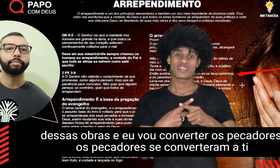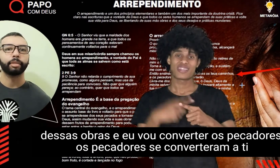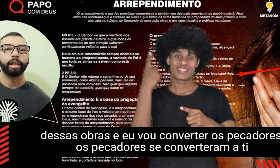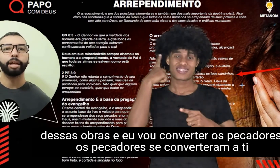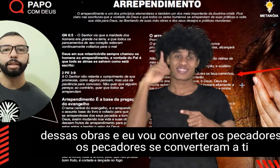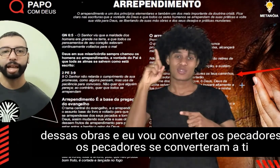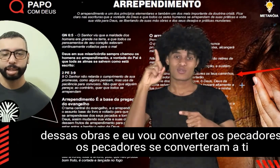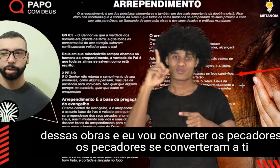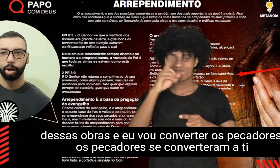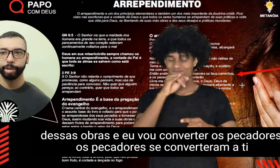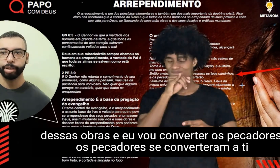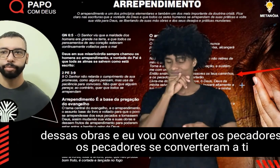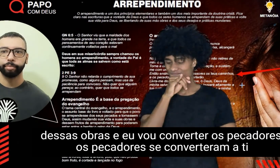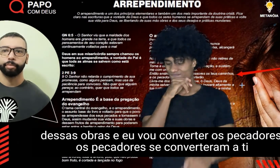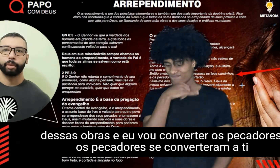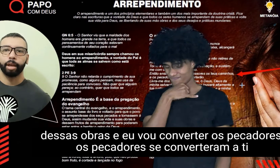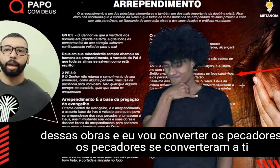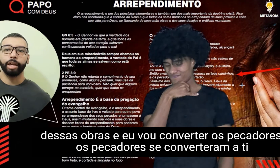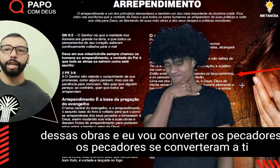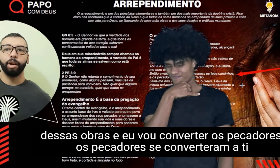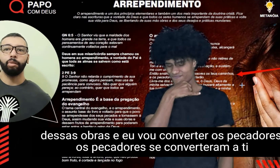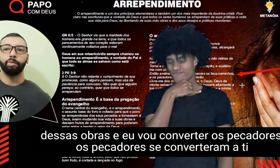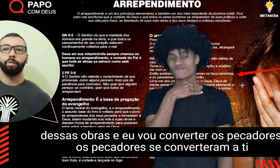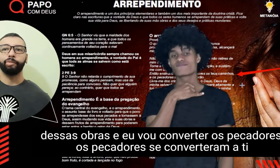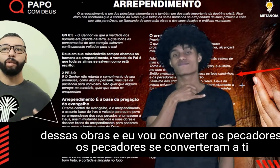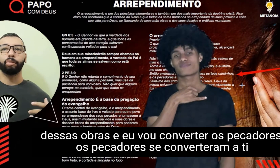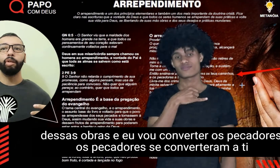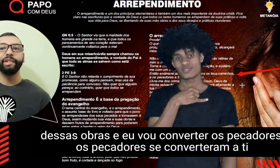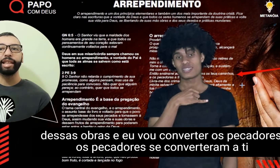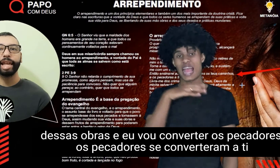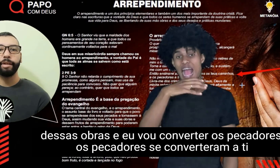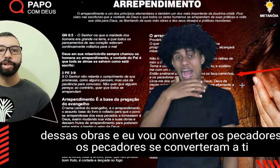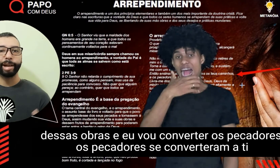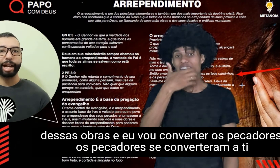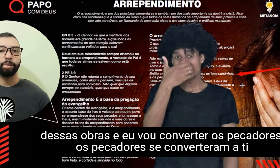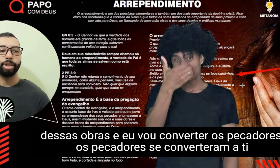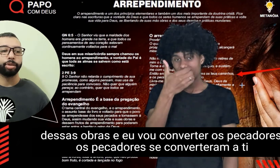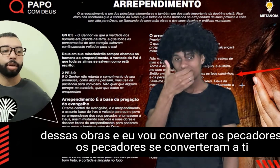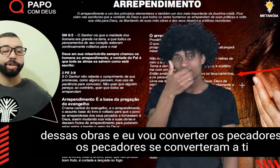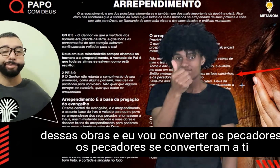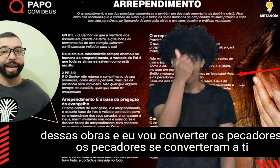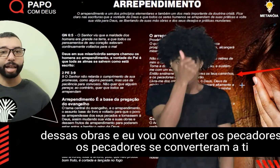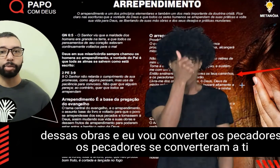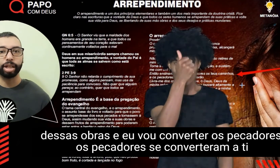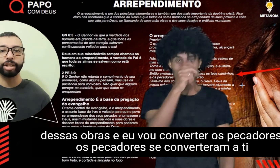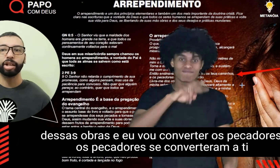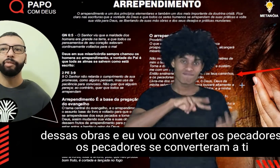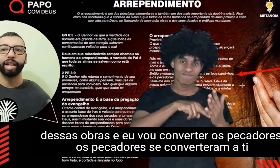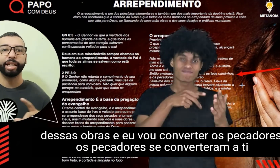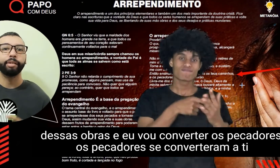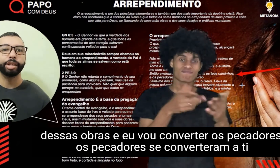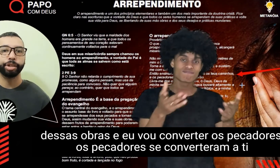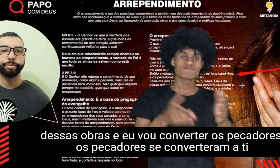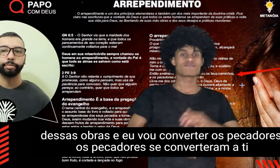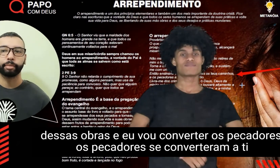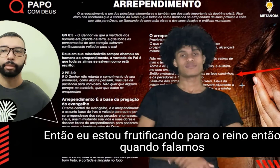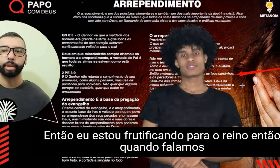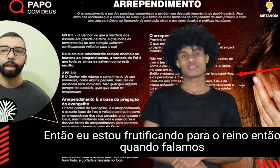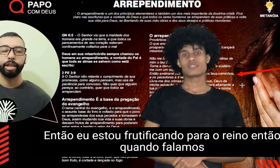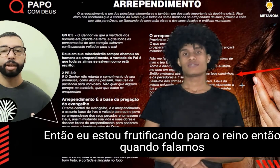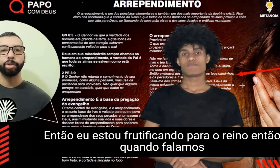agrada dessas obras, e eu vou converter os pecadores se converterão a